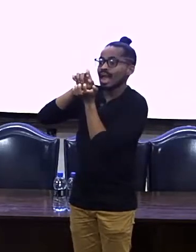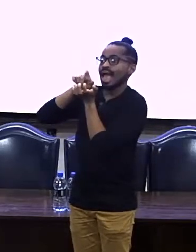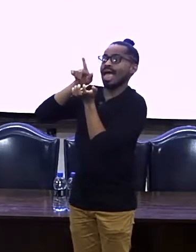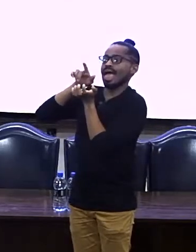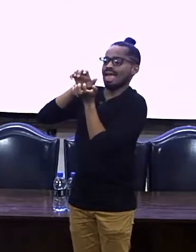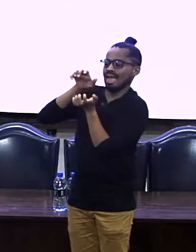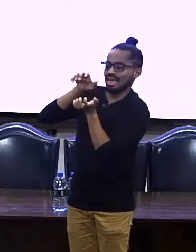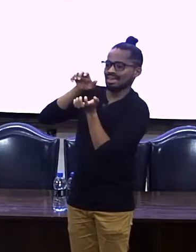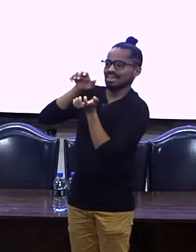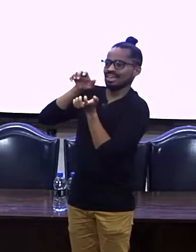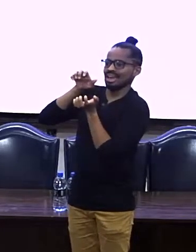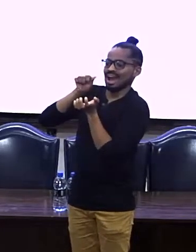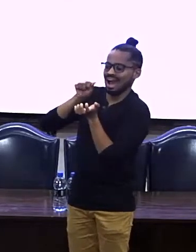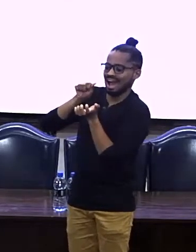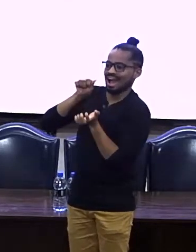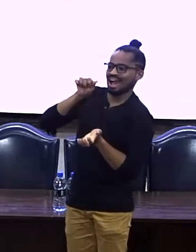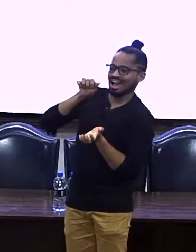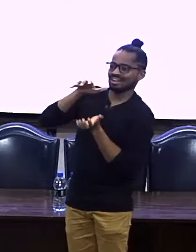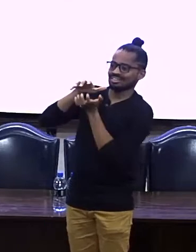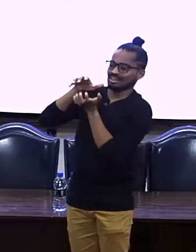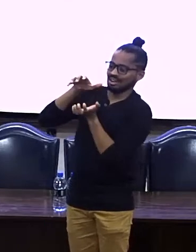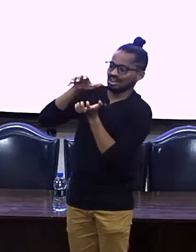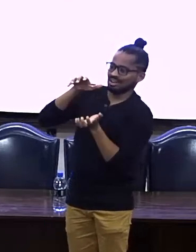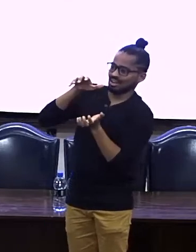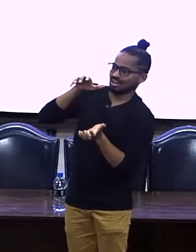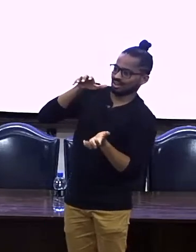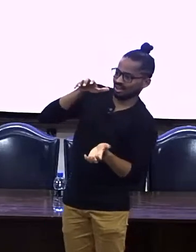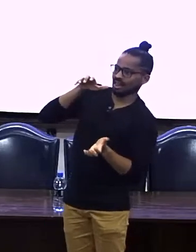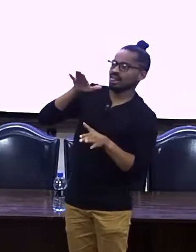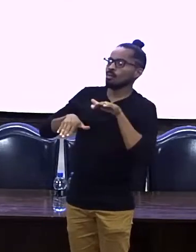neutralize the different vowel heights.